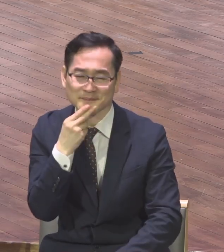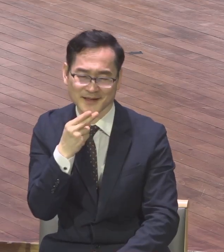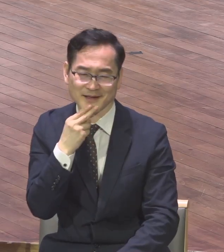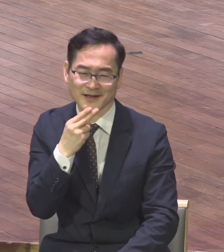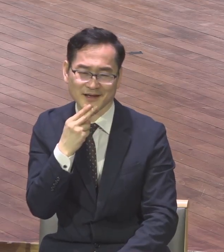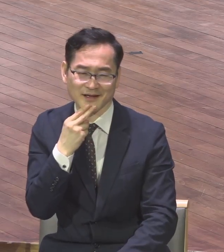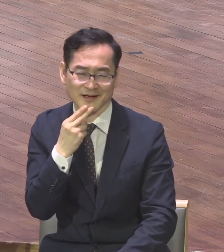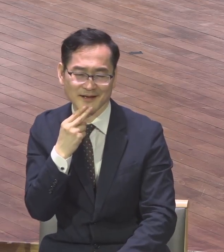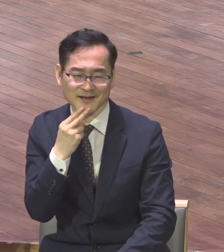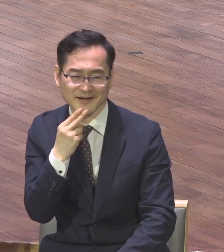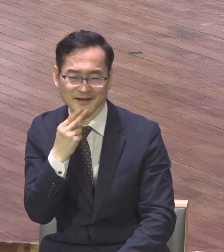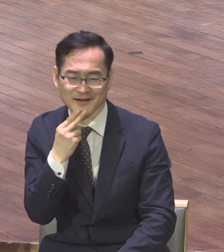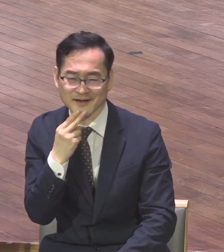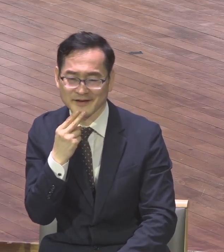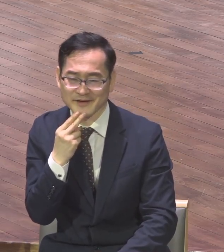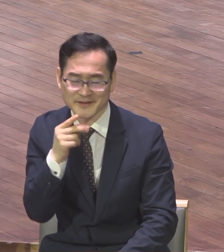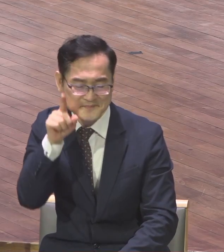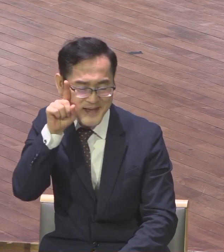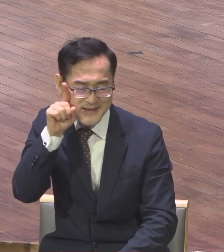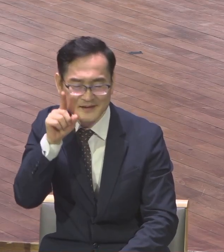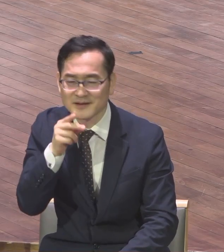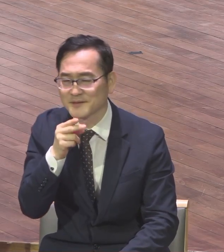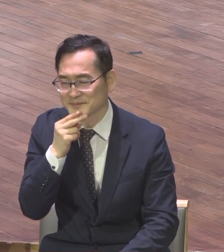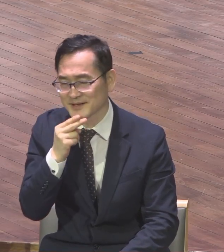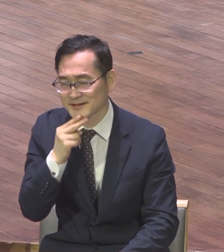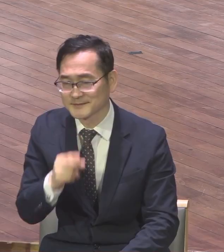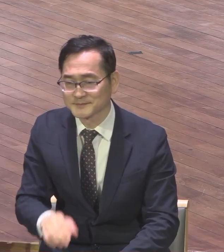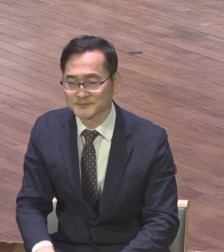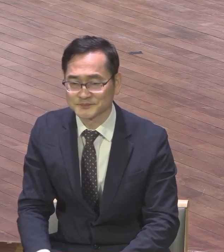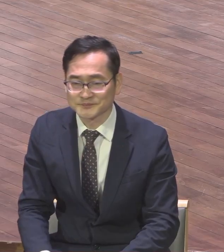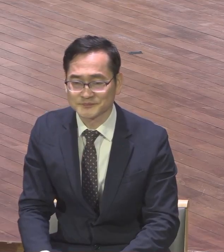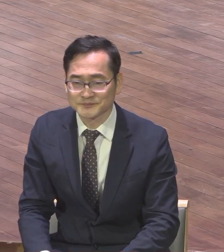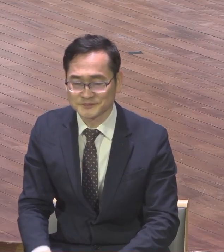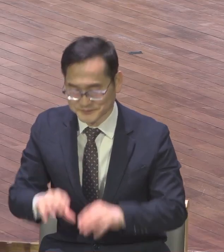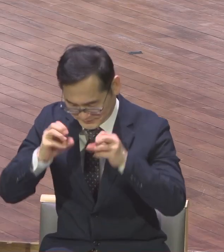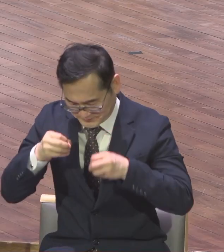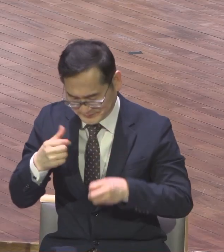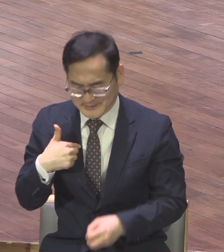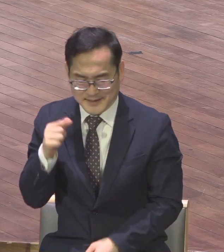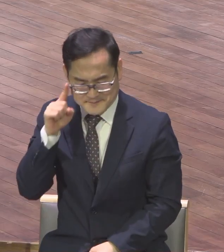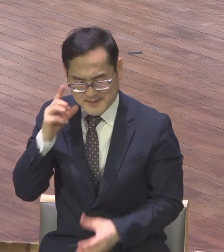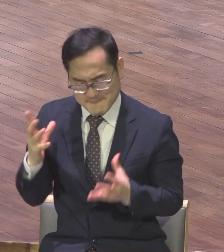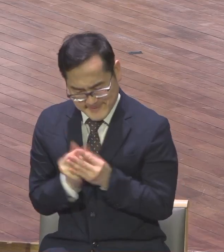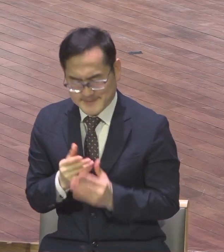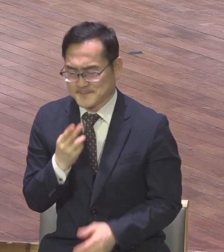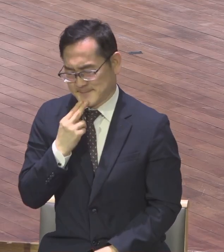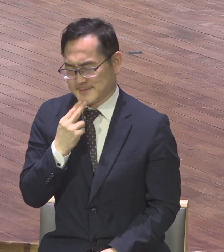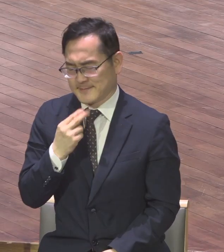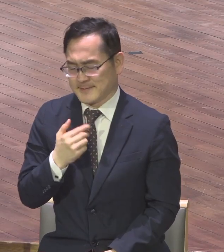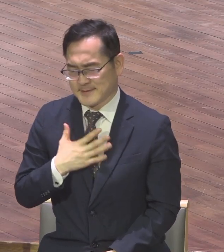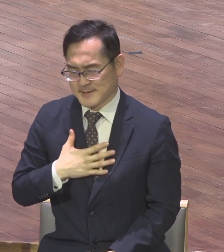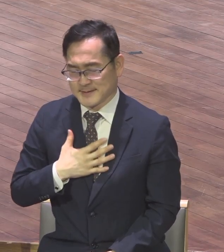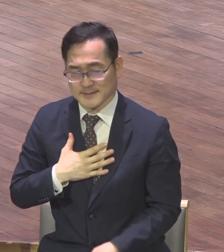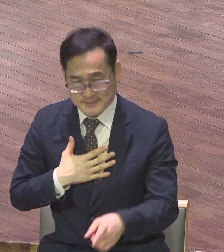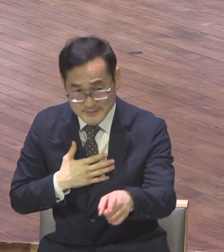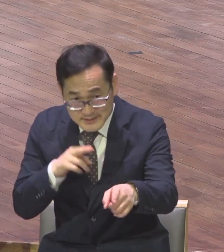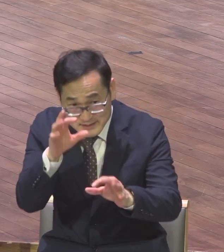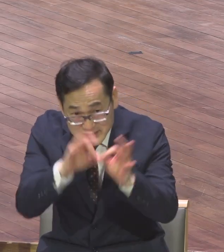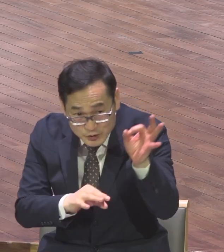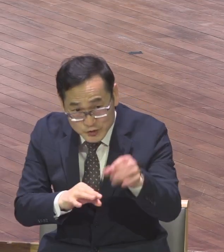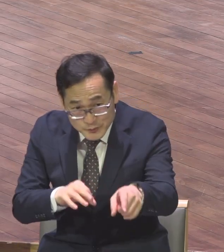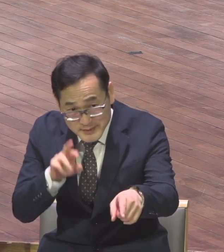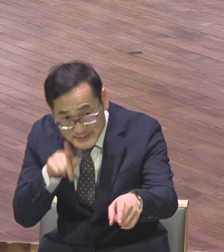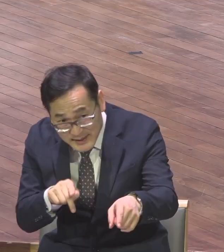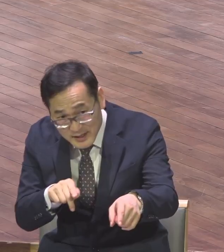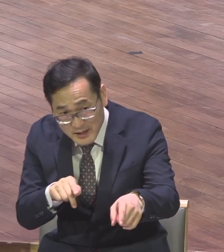불완전하다는 거지요. 이것이 여러분 생각 속에 인식이 되어 있으면 절대 상대방에 대해서 이런 말 저런 말